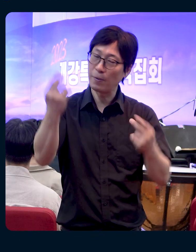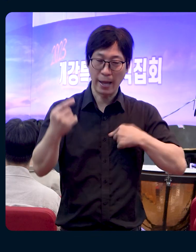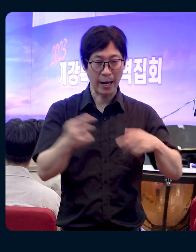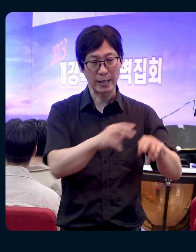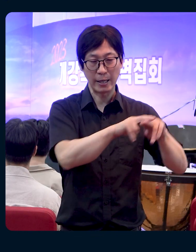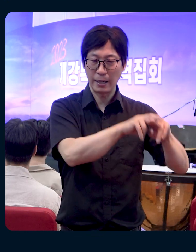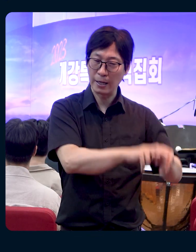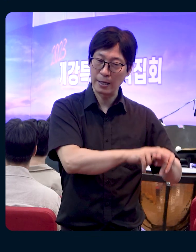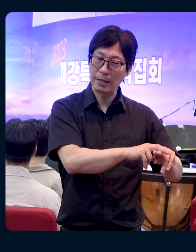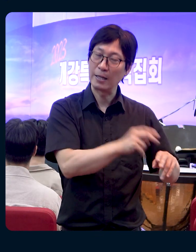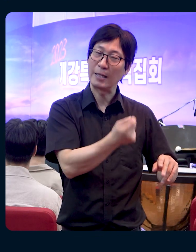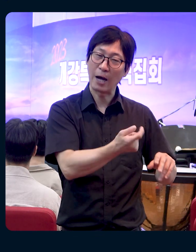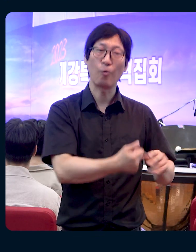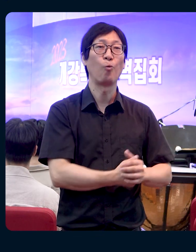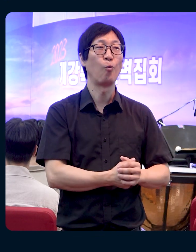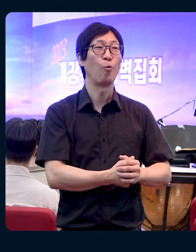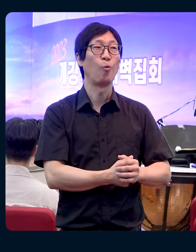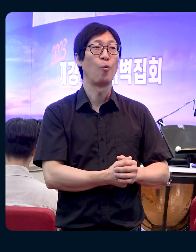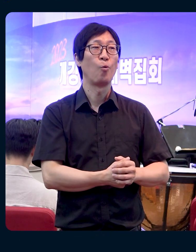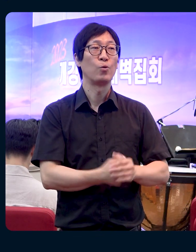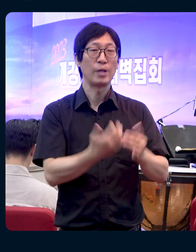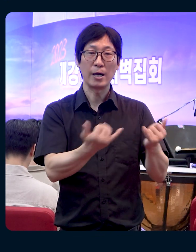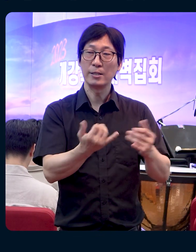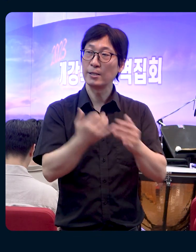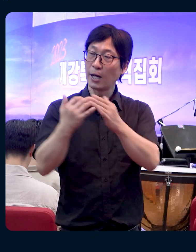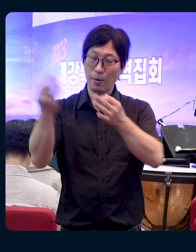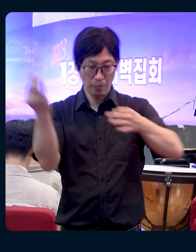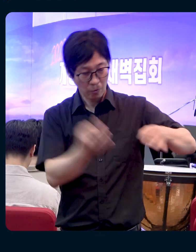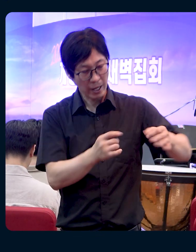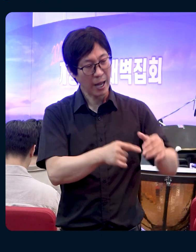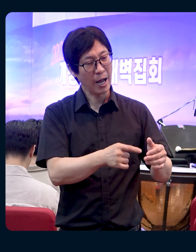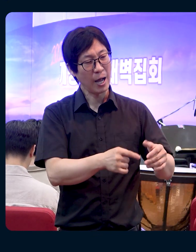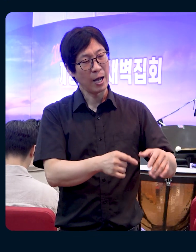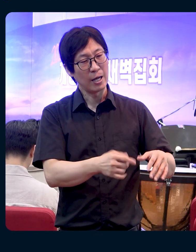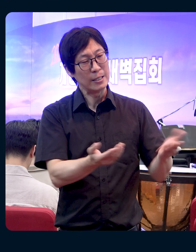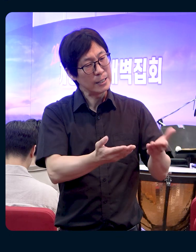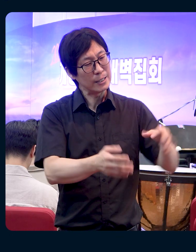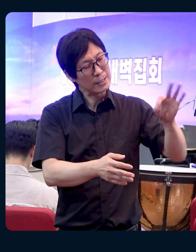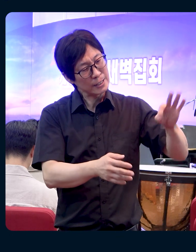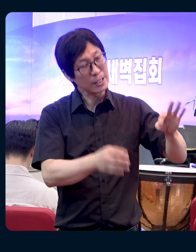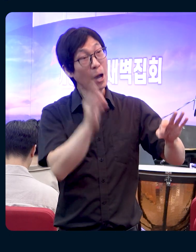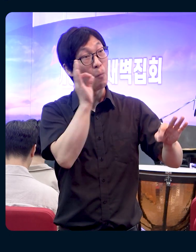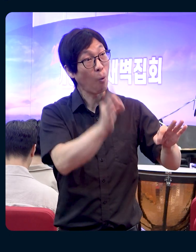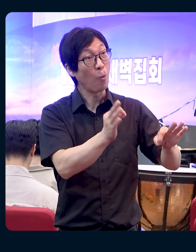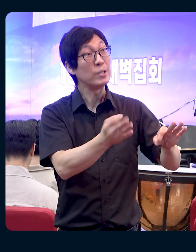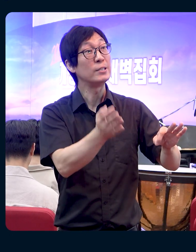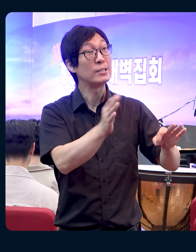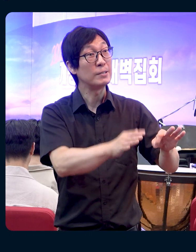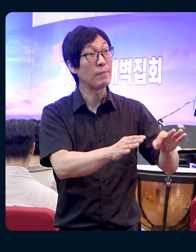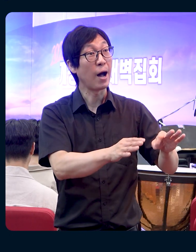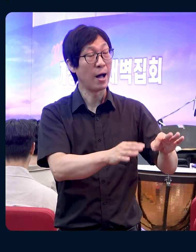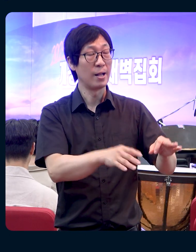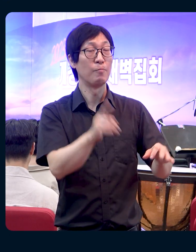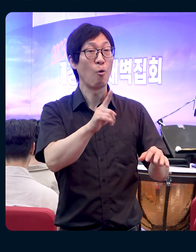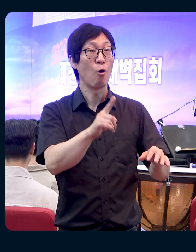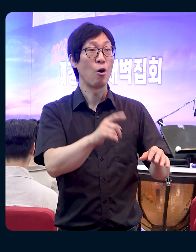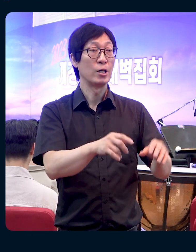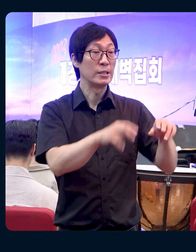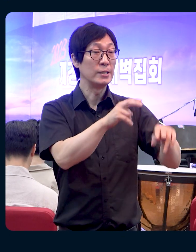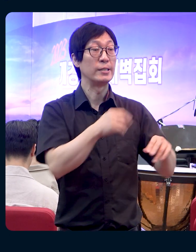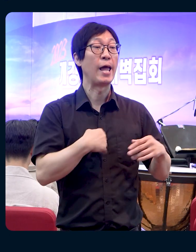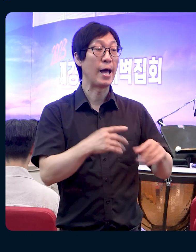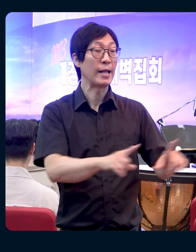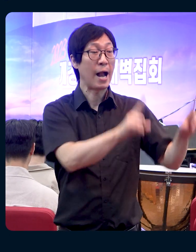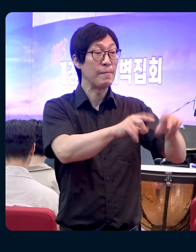지시받는 자리고, 정말 남들이 볼 때는 하찮아 보이는 그런 일이라 할지라도 그 자리가 주님이 주신